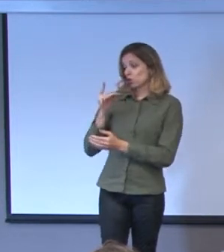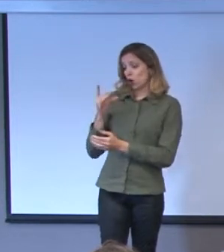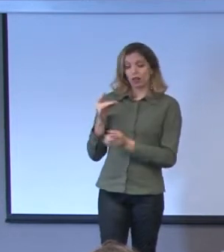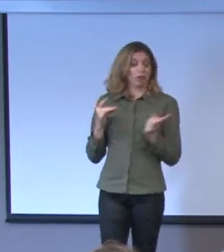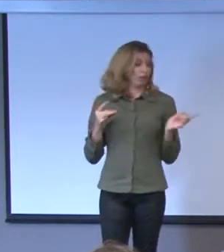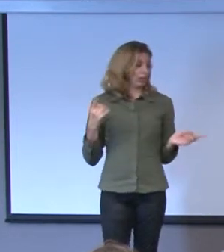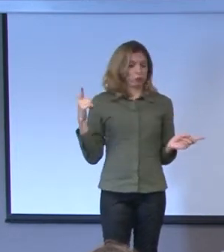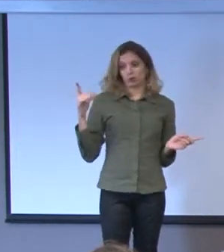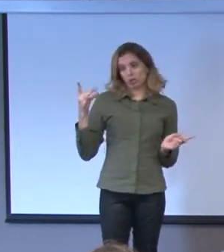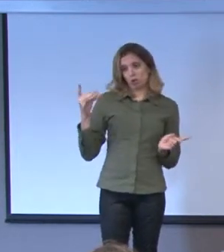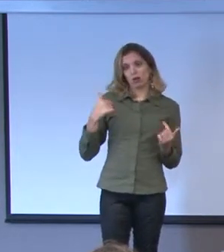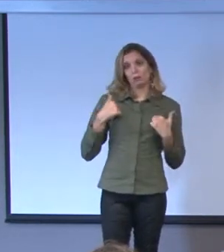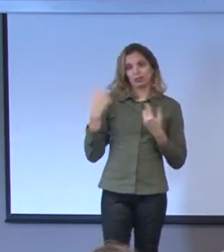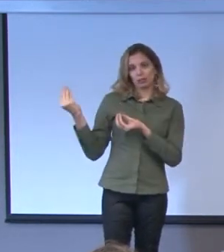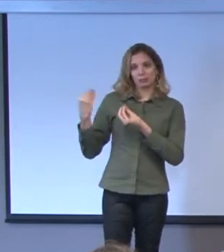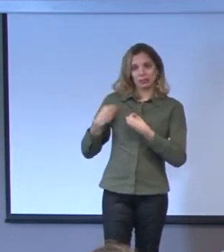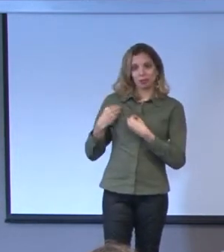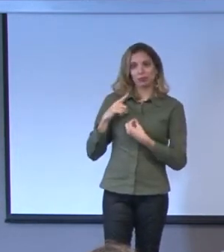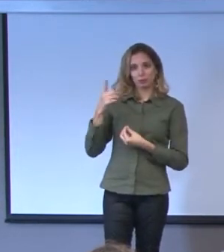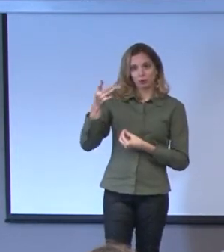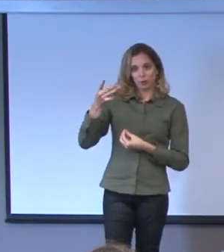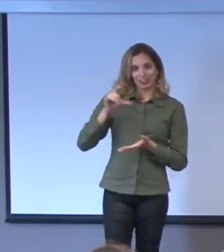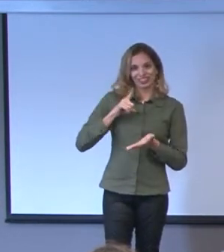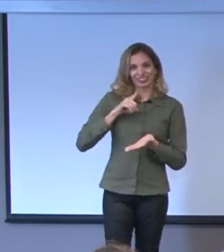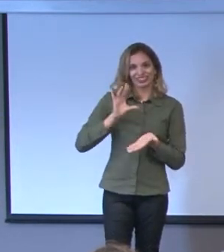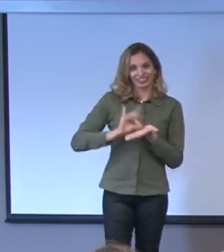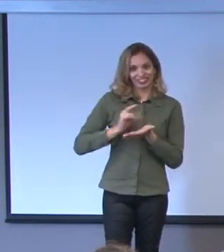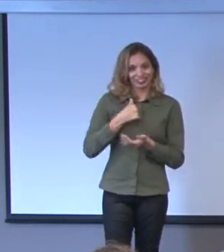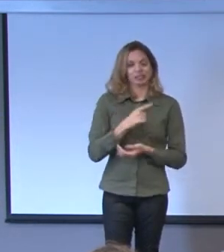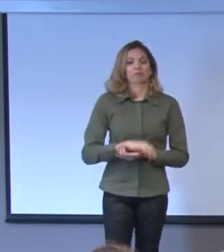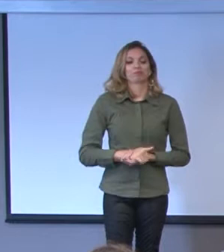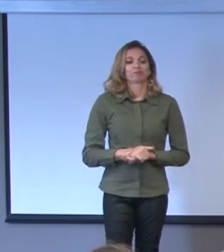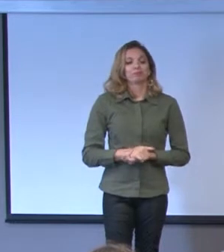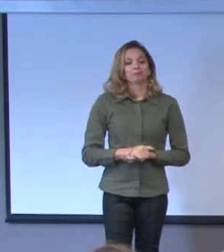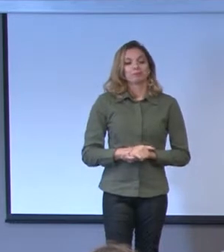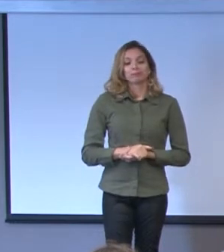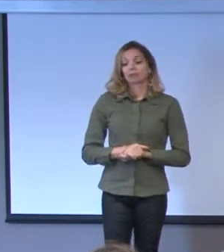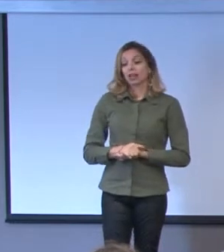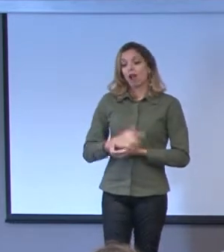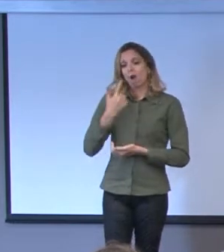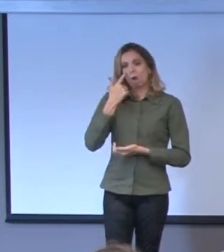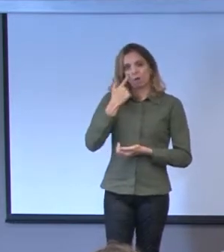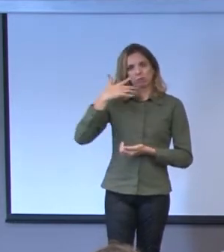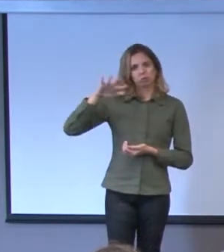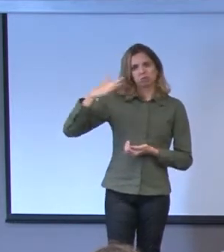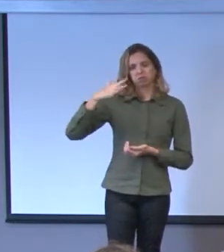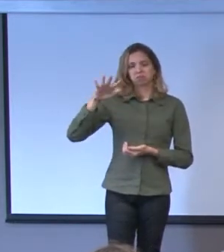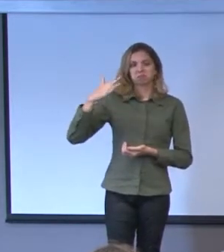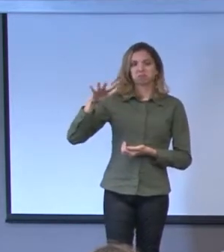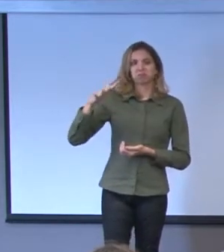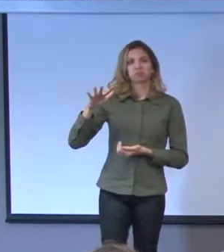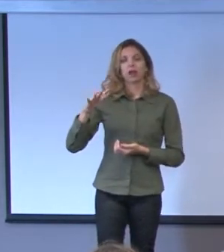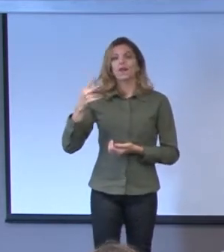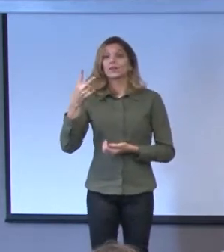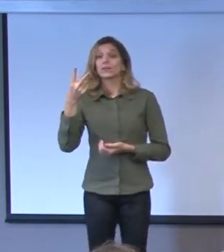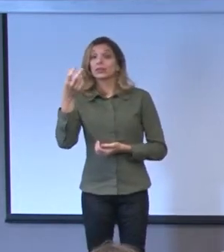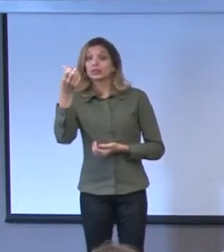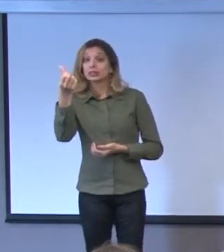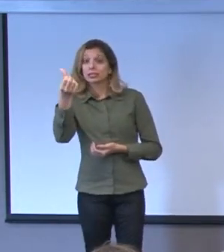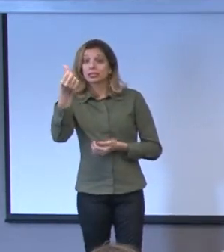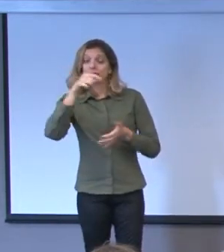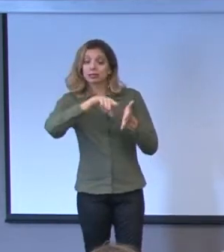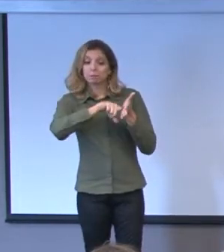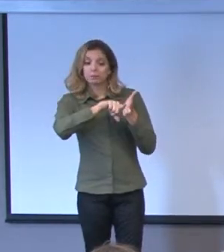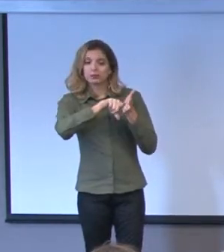cola, mas foi ele que me passou todas essas informações. Na média de 26